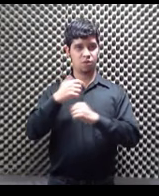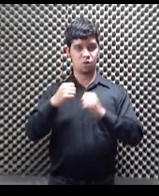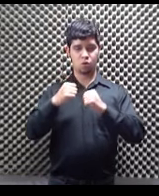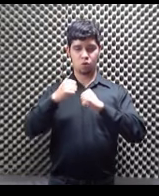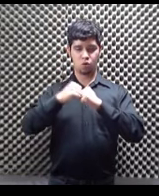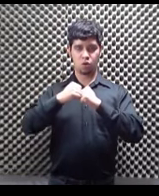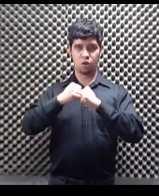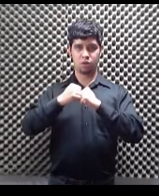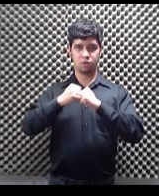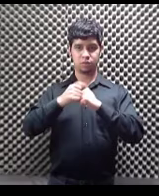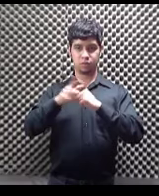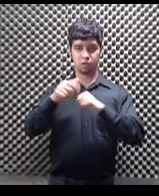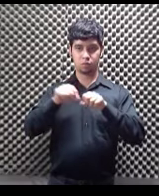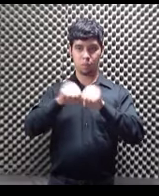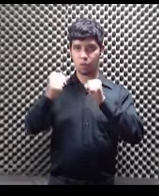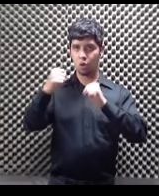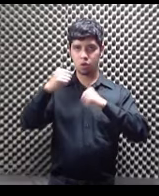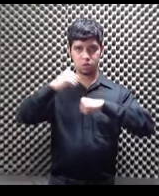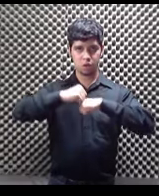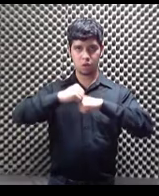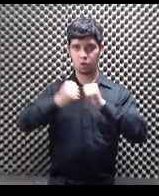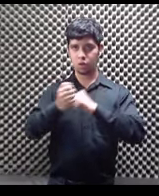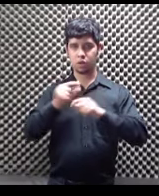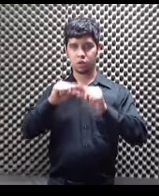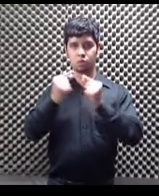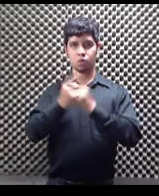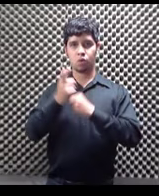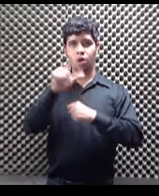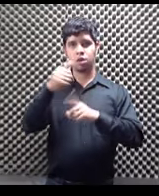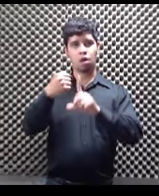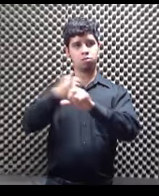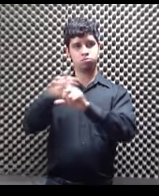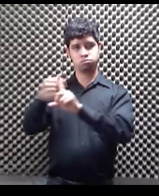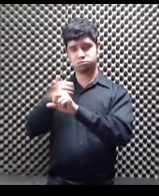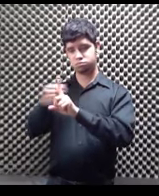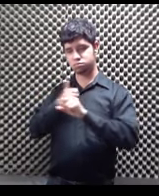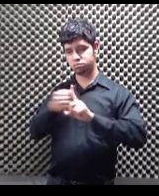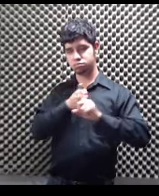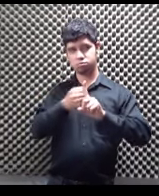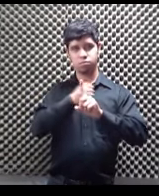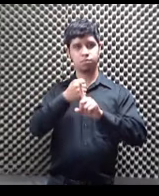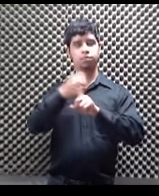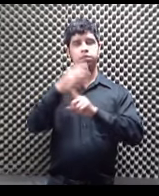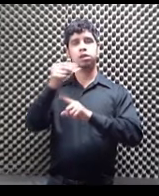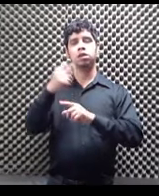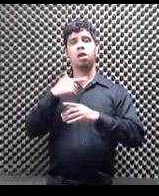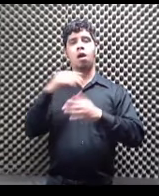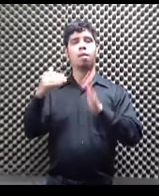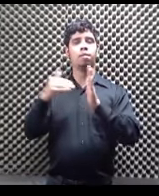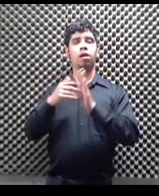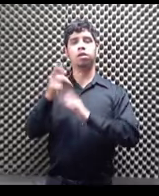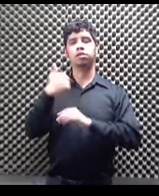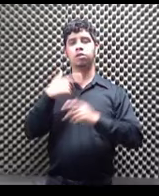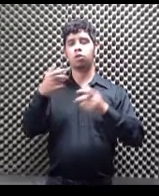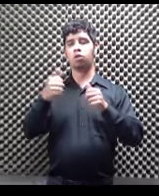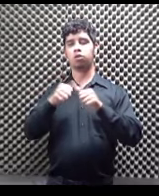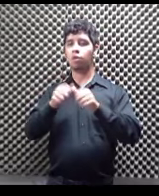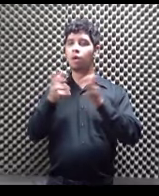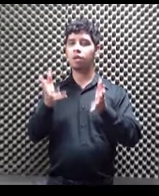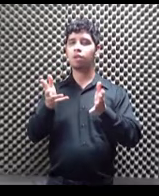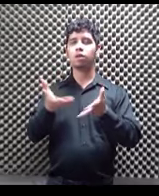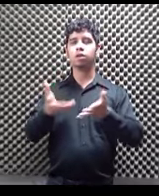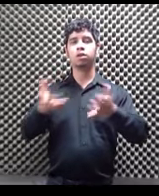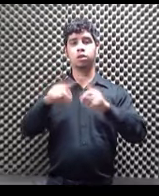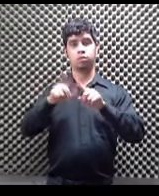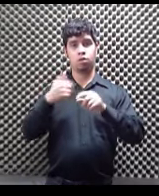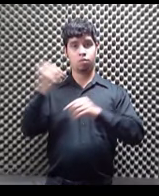con este grupito. Sí, fue el año pasado. Y los maltraté. Soy muy precoz. ¿Cómo? Mira, vámonos a una pausilla porque si no seguimos hablando aquí. Y no,